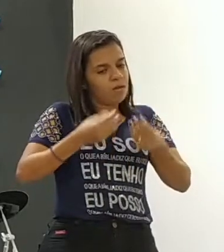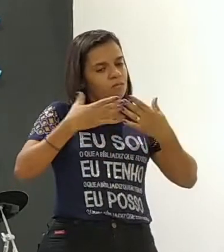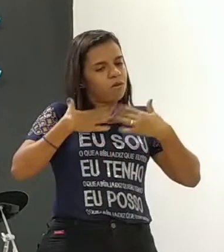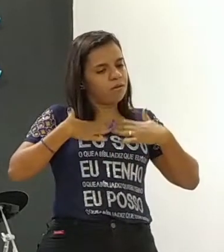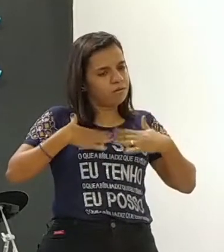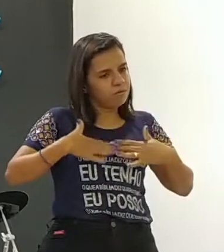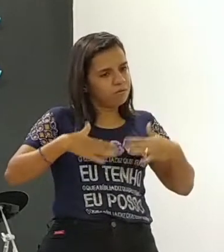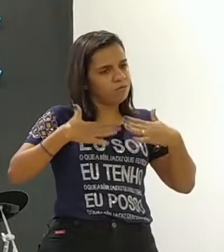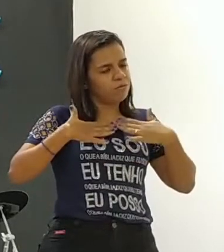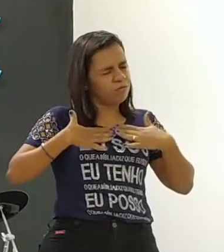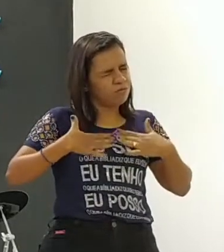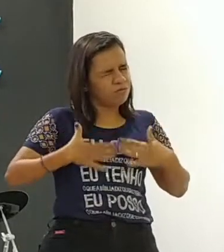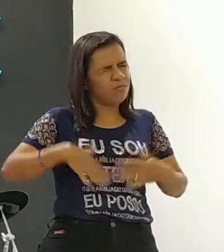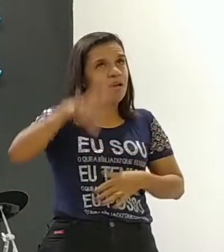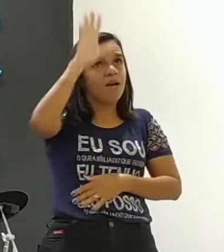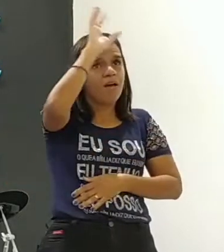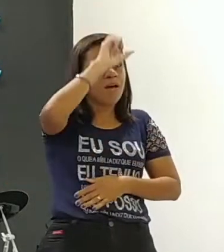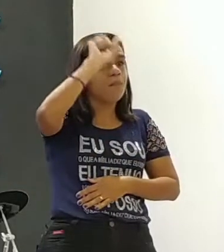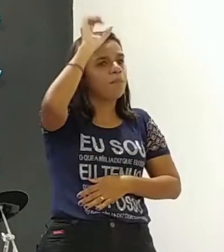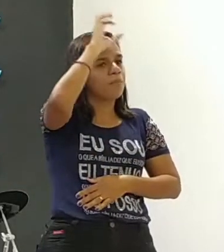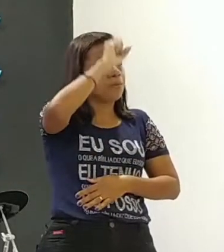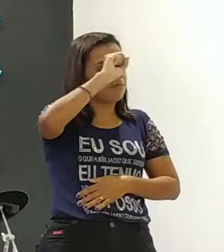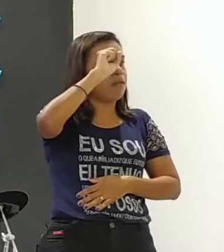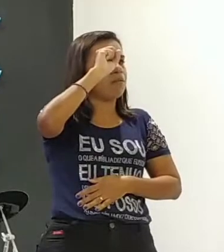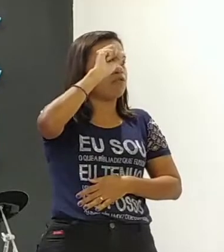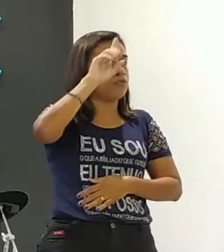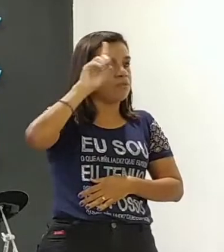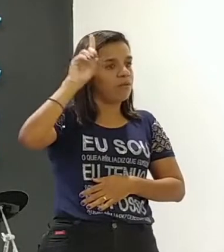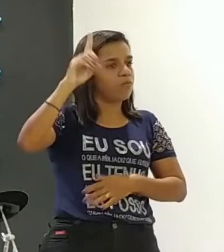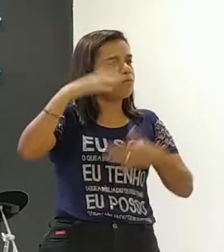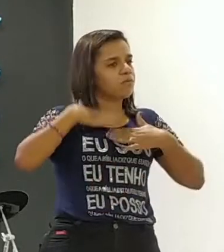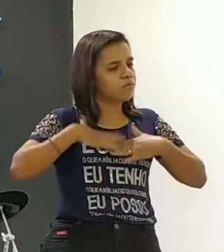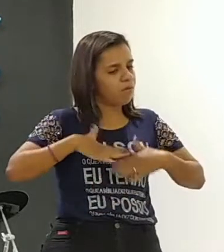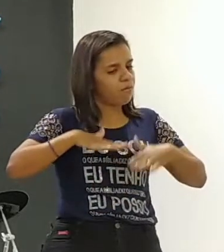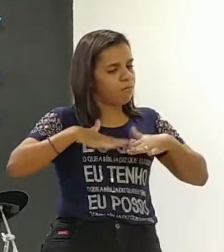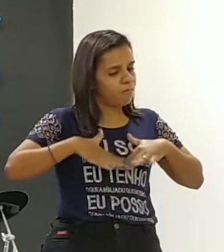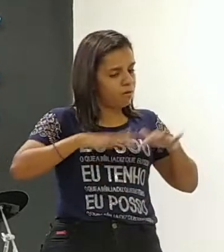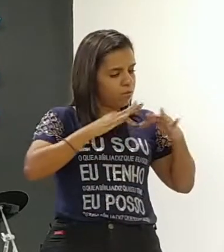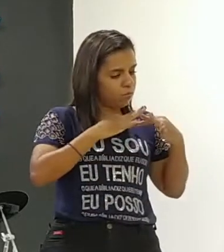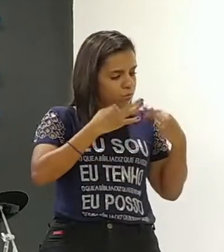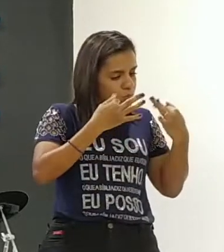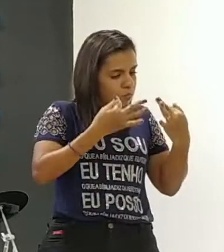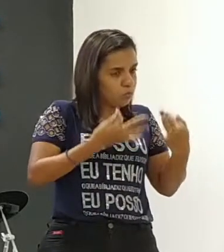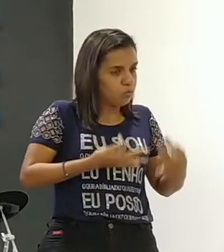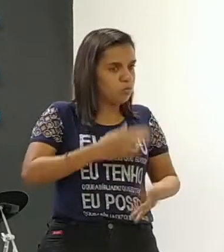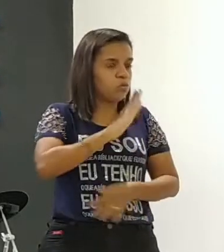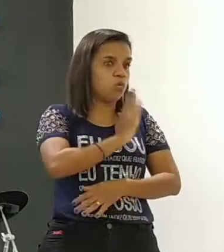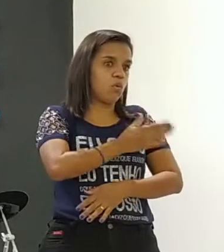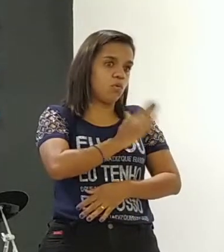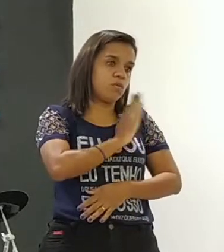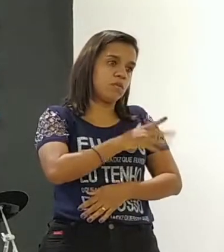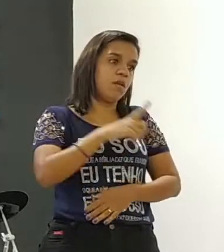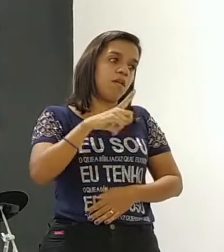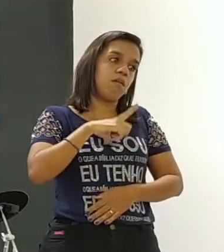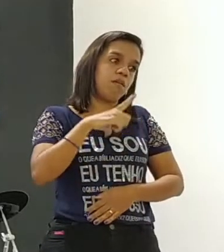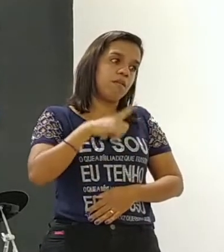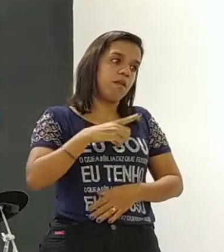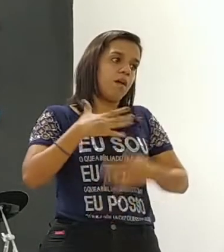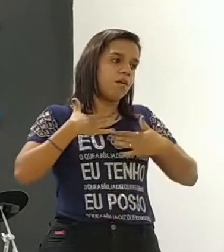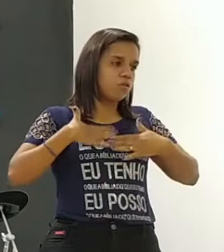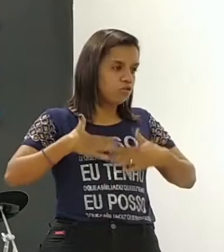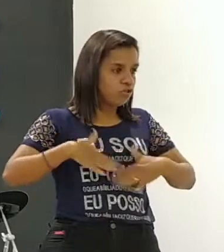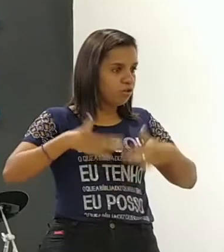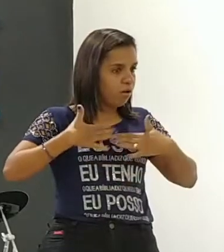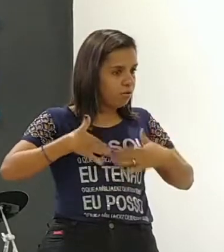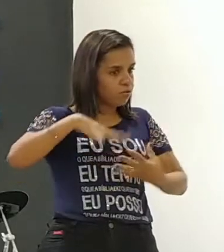meu jugo, e aprendei de mim, que sou manso e humilde de coração, e encontrareis descanso para vossas